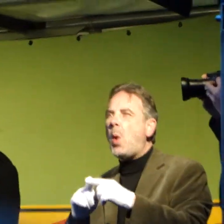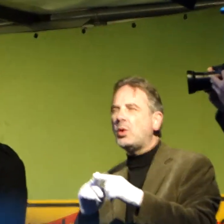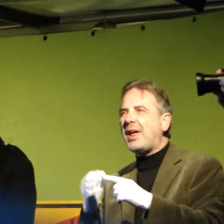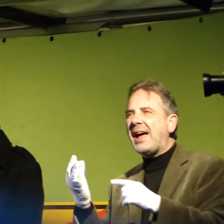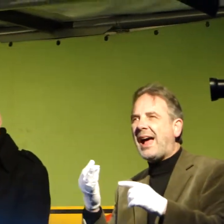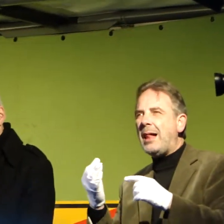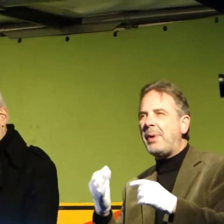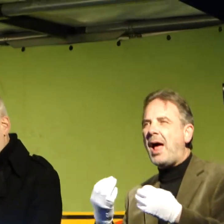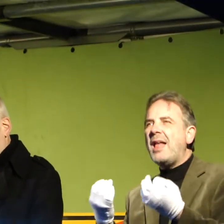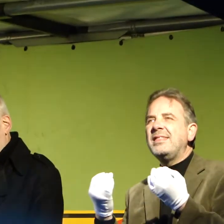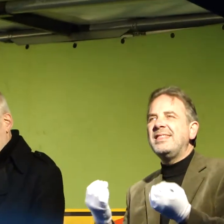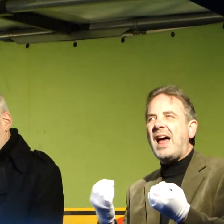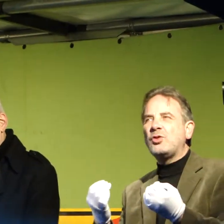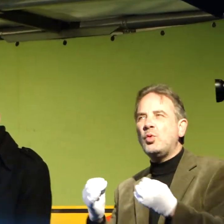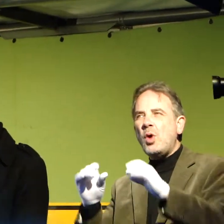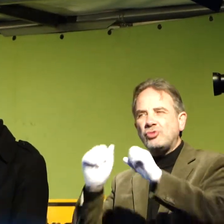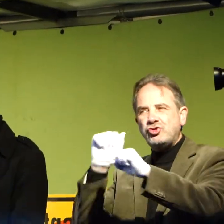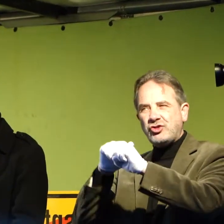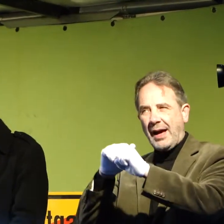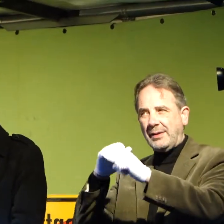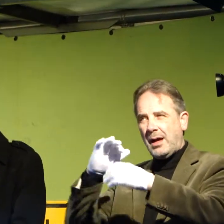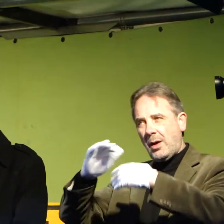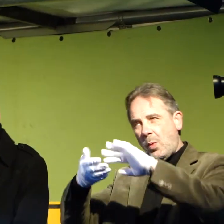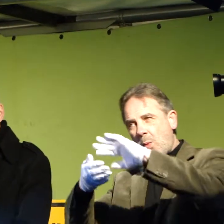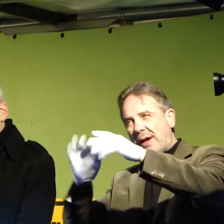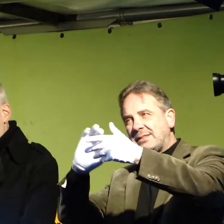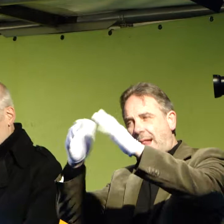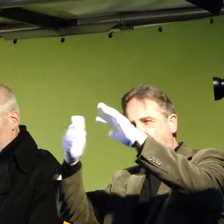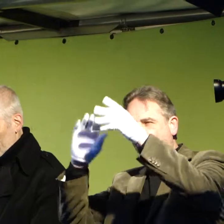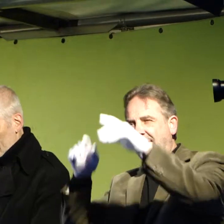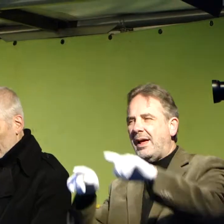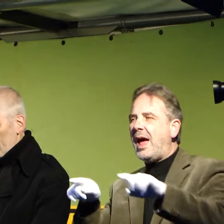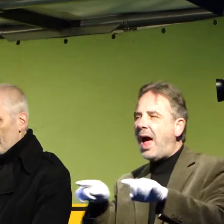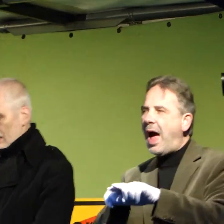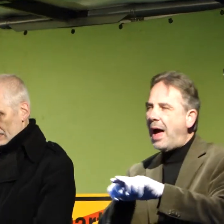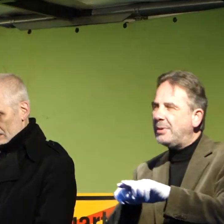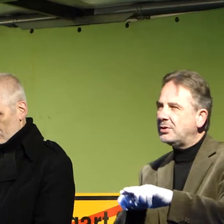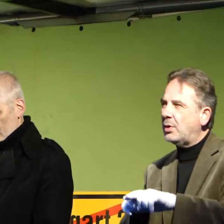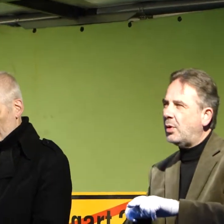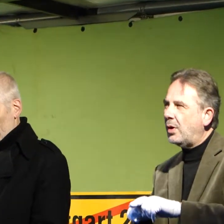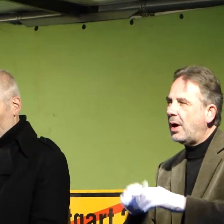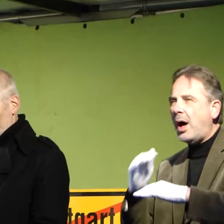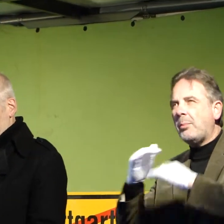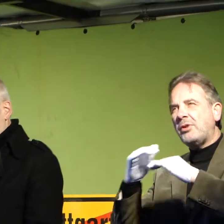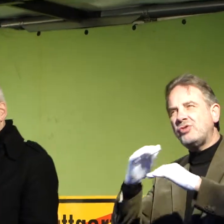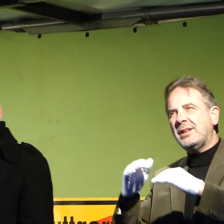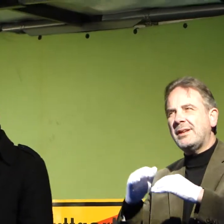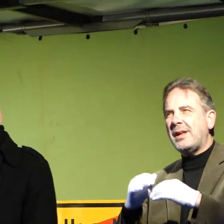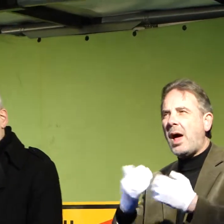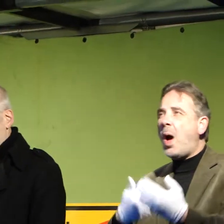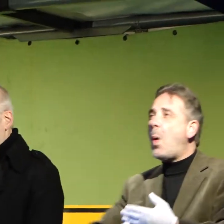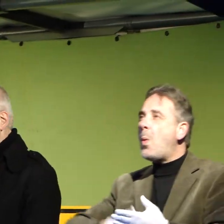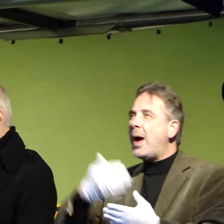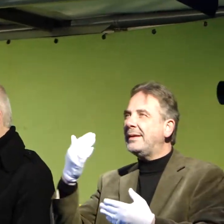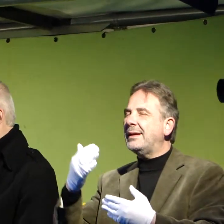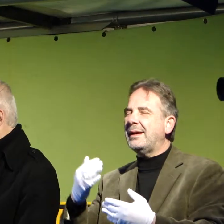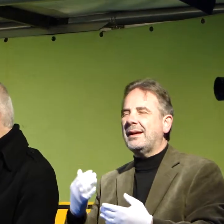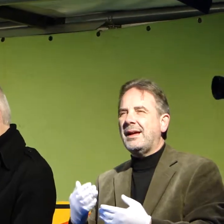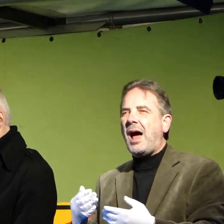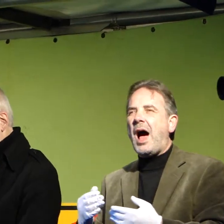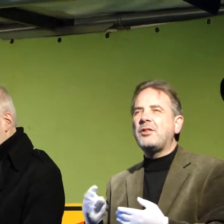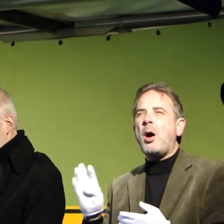Gucken Sie da das nächste Mal mal genau hin. Genauso geschichtete Wände hatte Gonatz an der